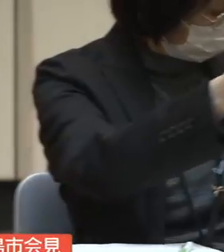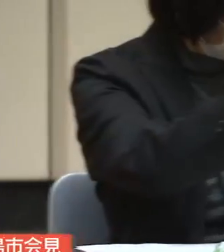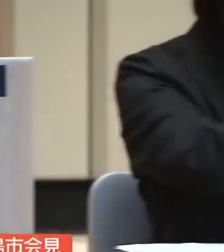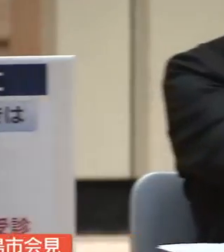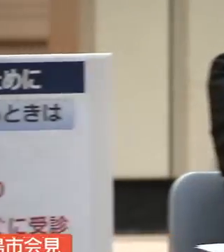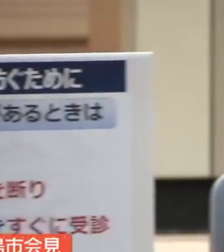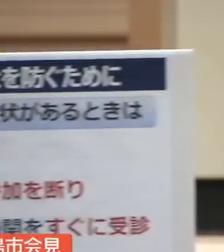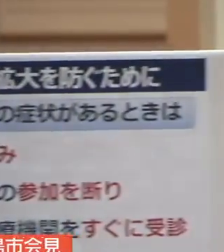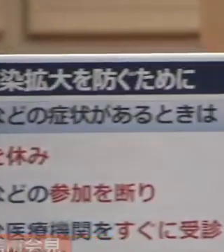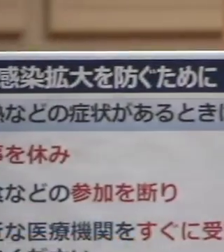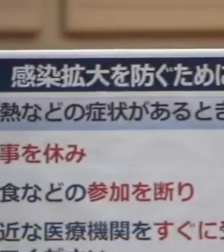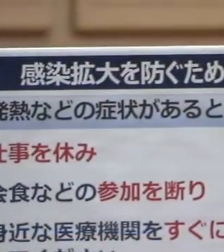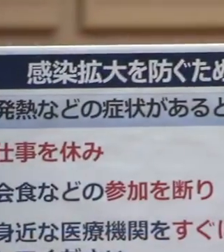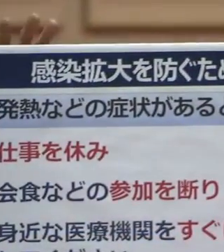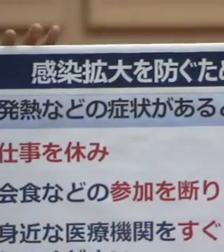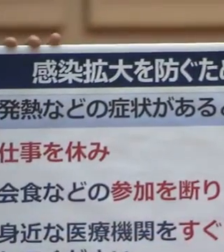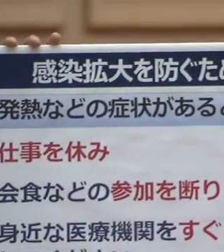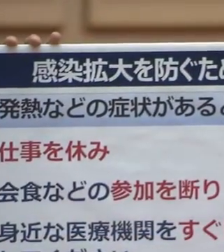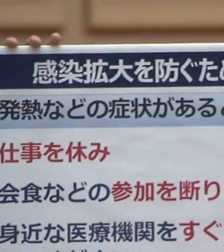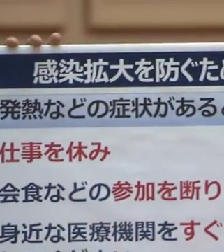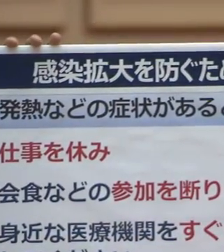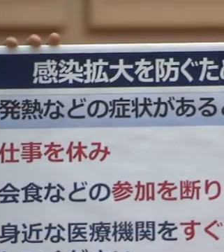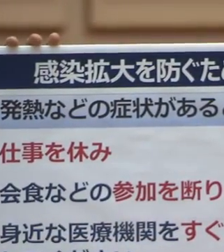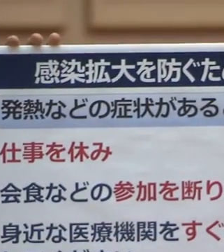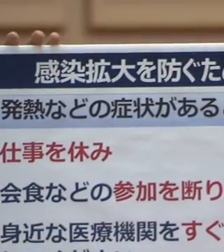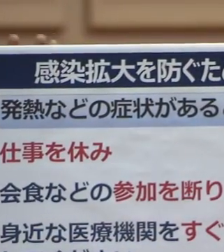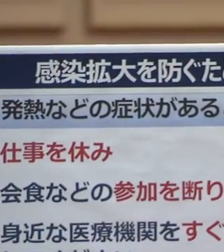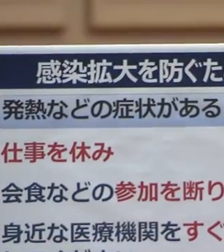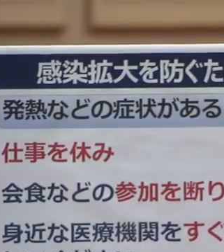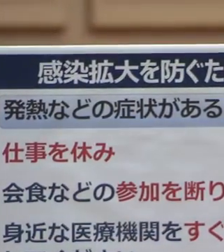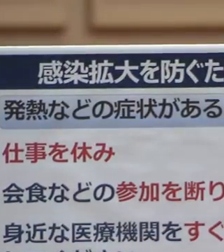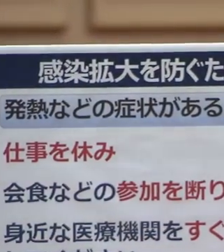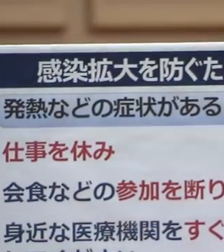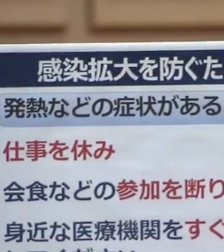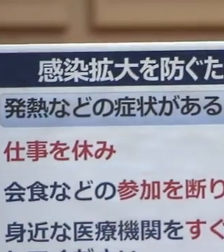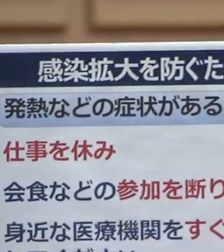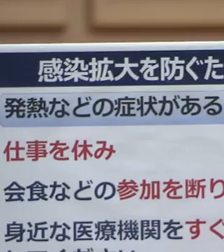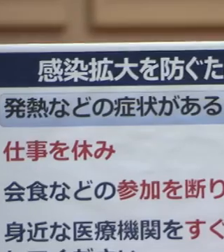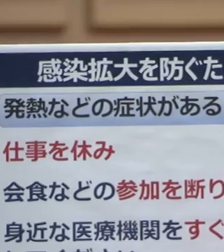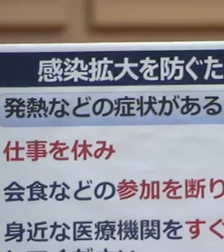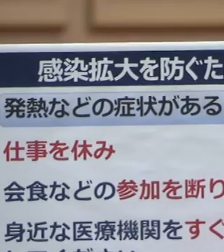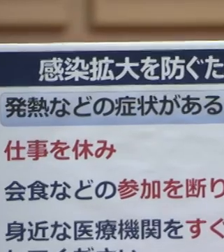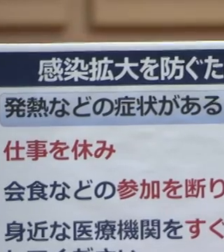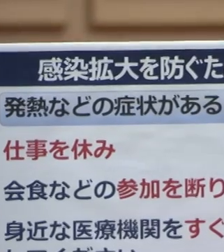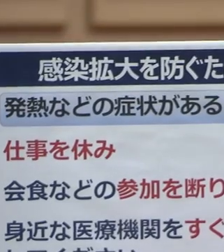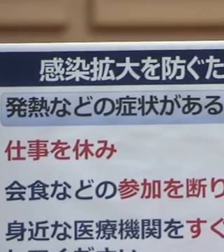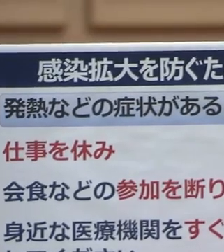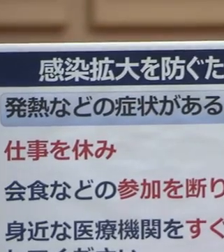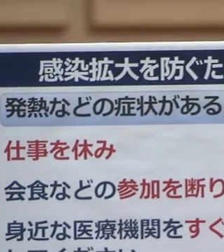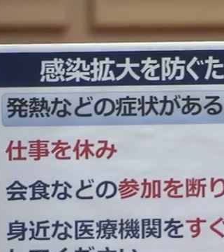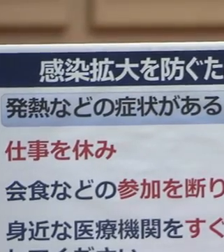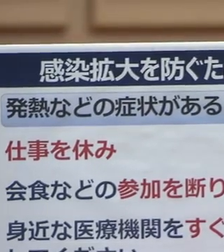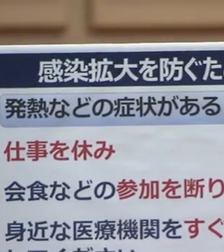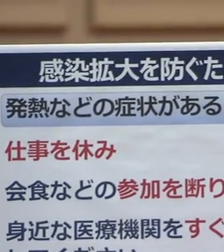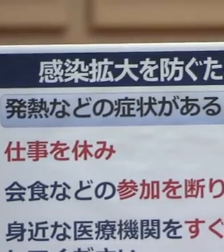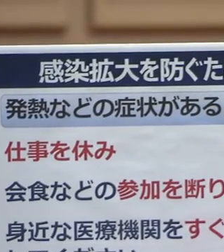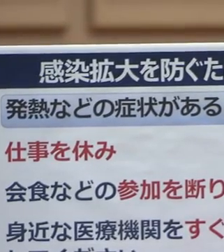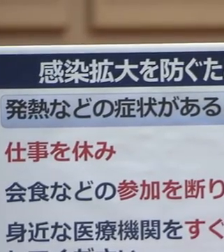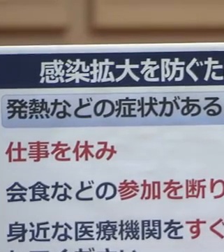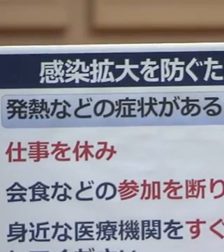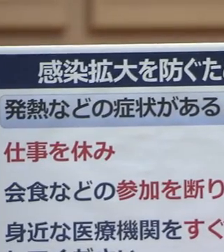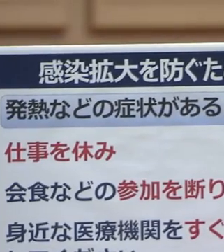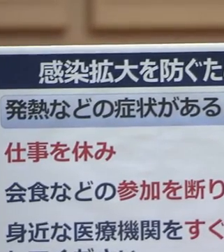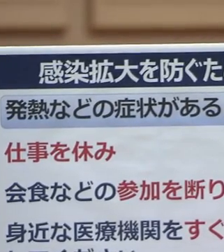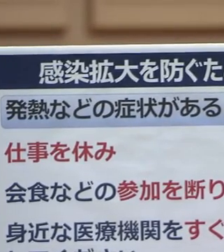ここが重要ですけれども、発熱などの症状があるときは仕事を休